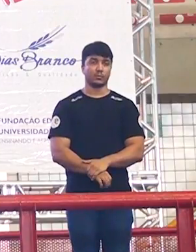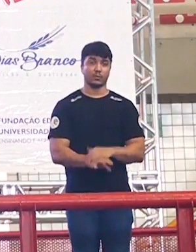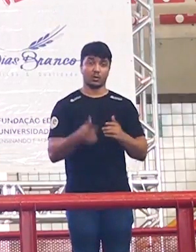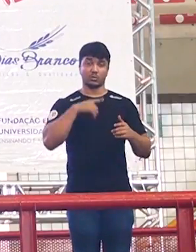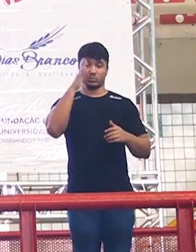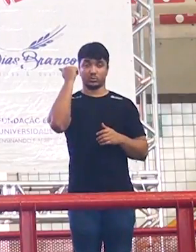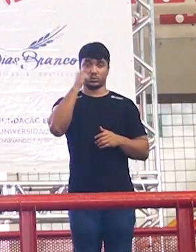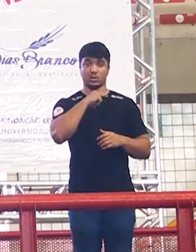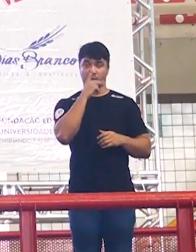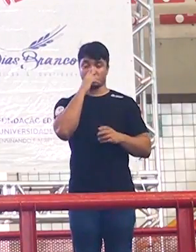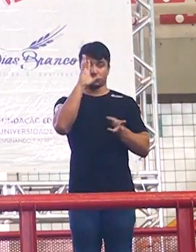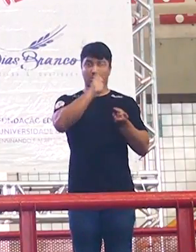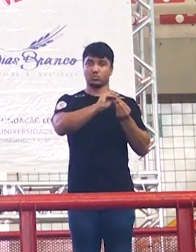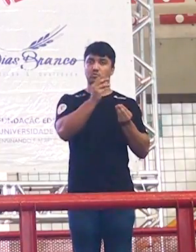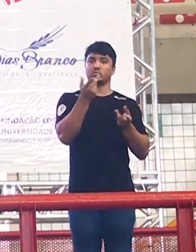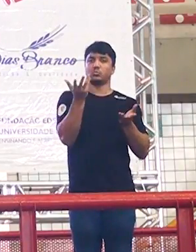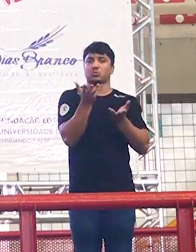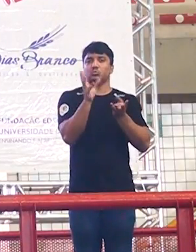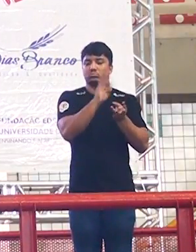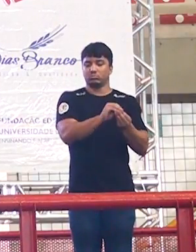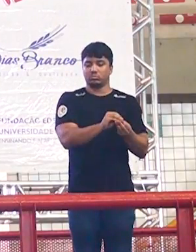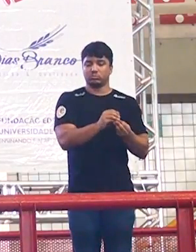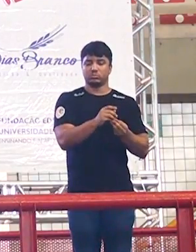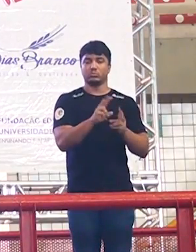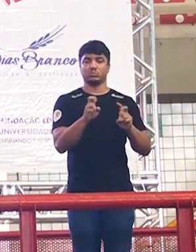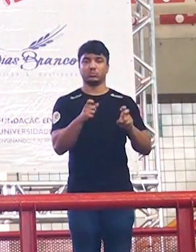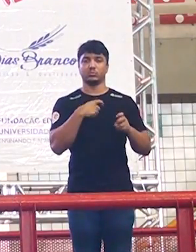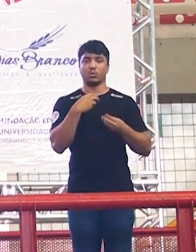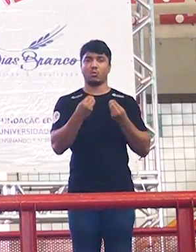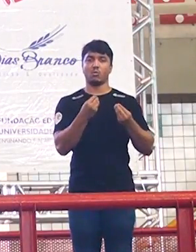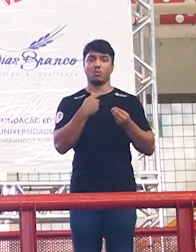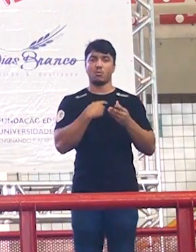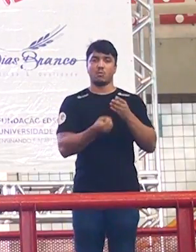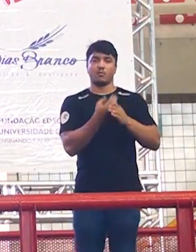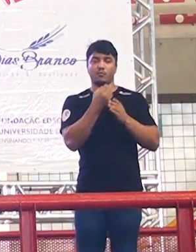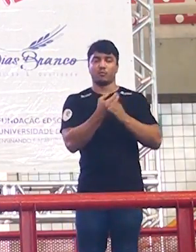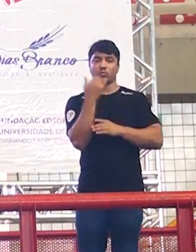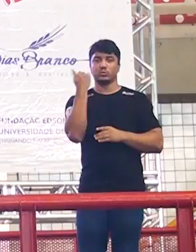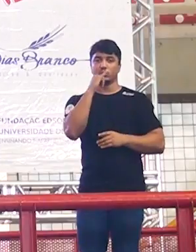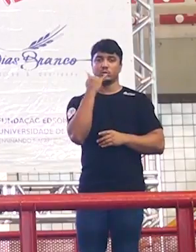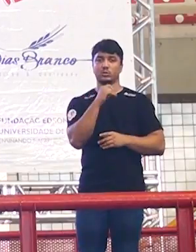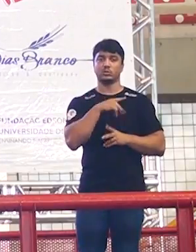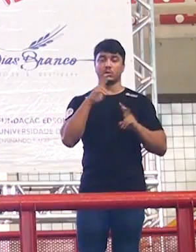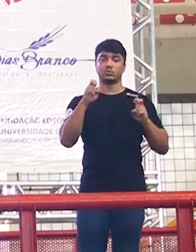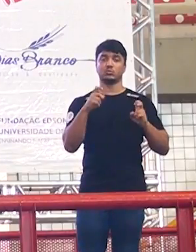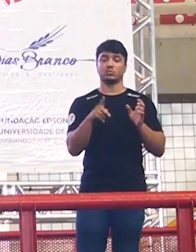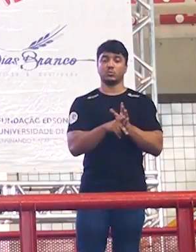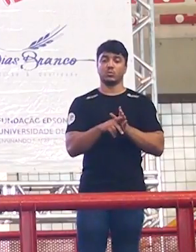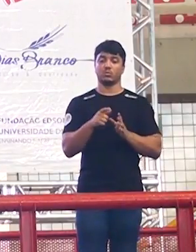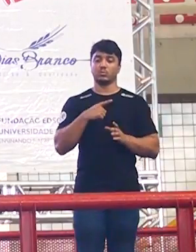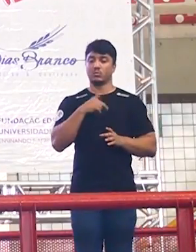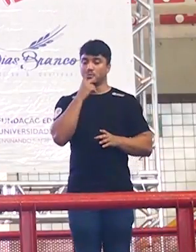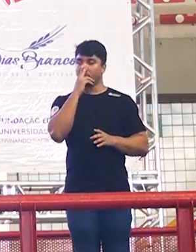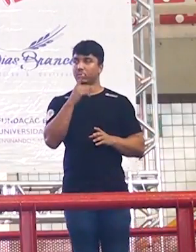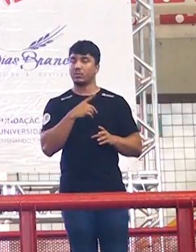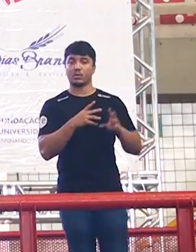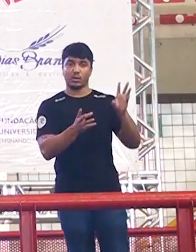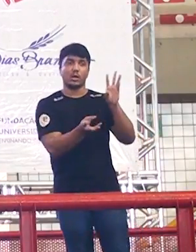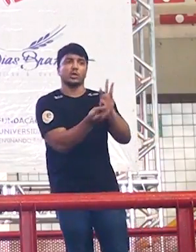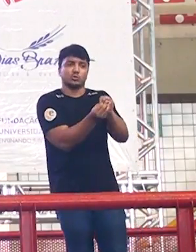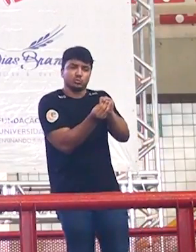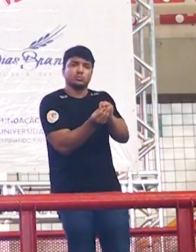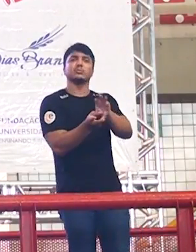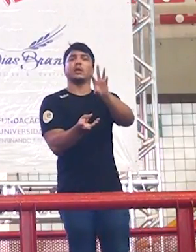Eu sei que o resumo que eu fiz aqui sobre essas fontes de energia foi um resumo, eu vou ser bem redundante, foi